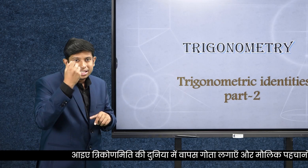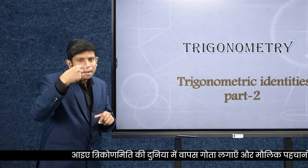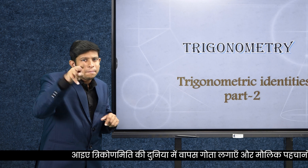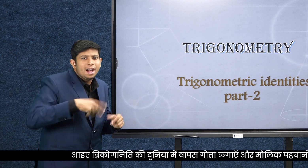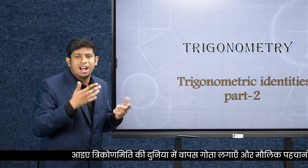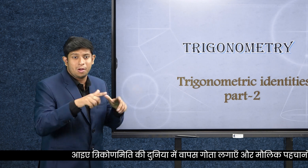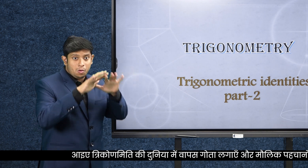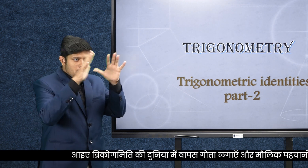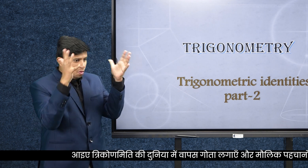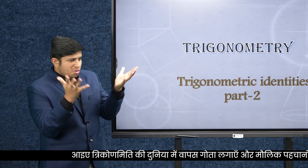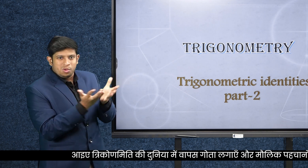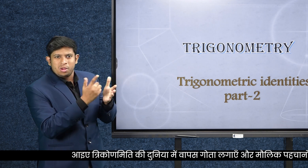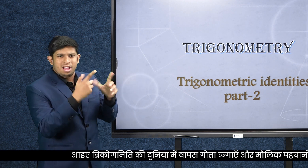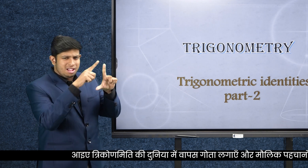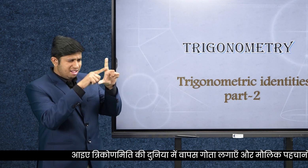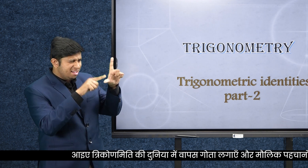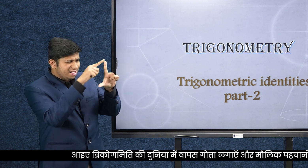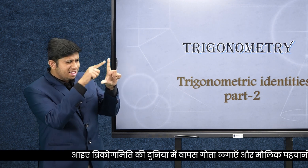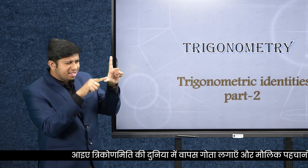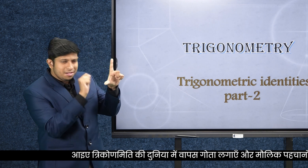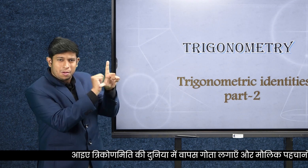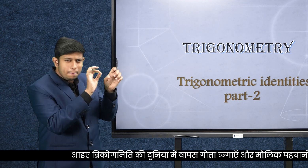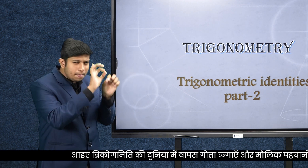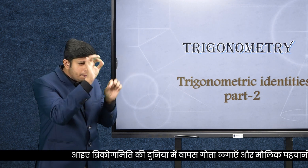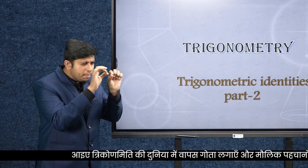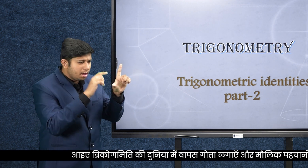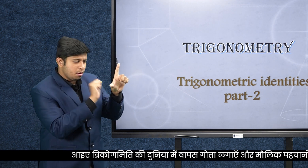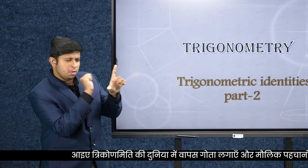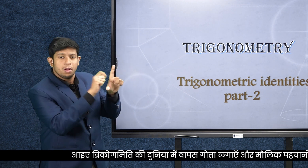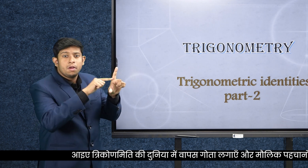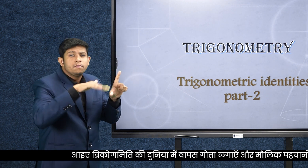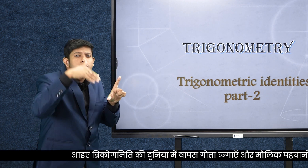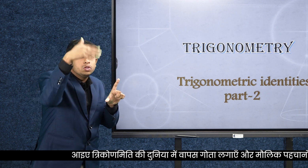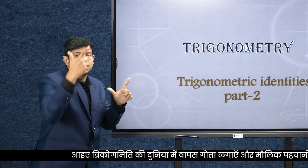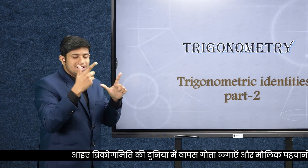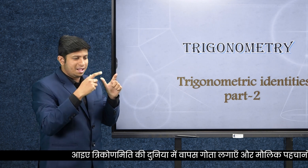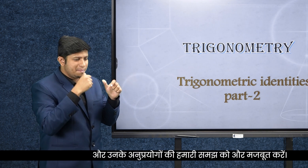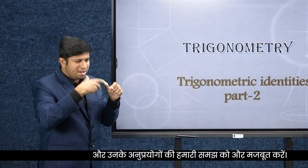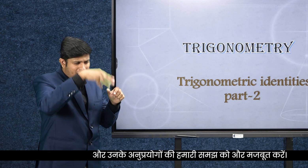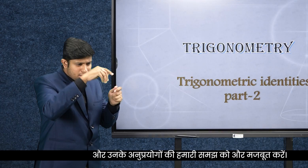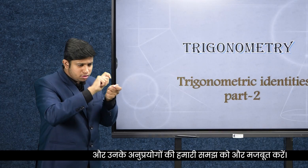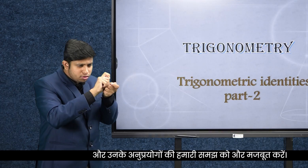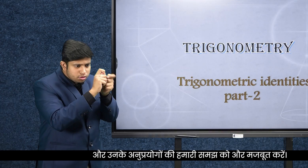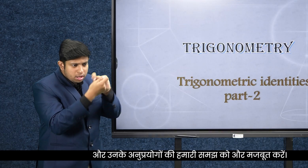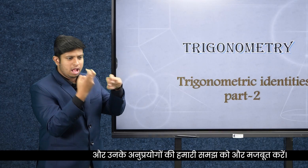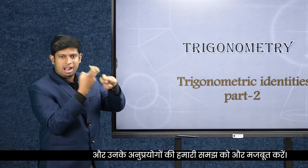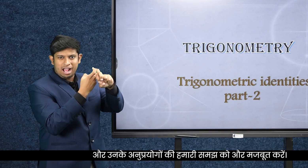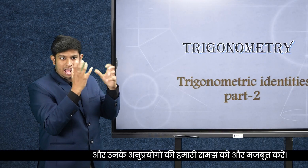आइए त्रिकोणमिति की दुनिया में वापस गोता लगाए और मौलिक पहचाने और उनके अनुप्रयोगी की